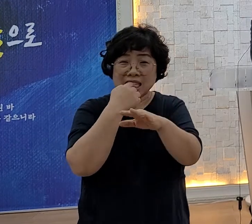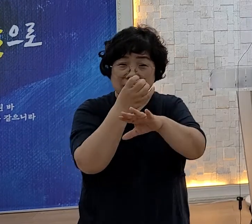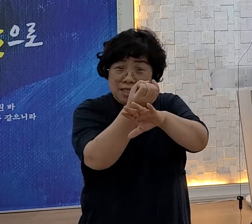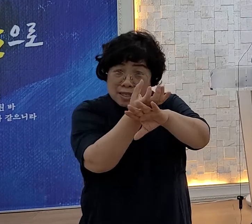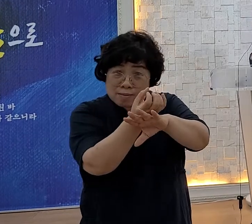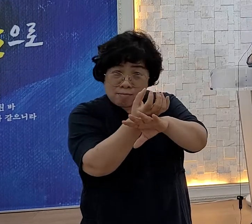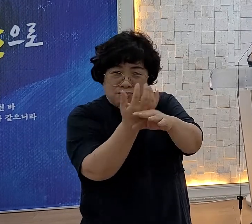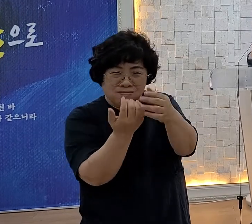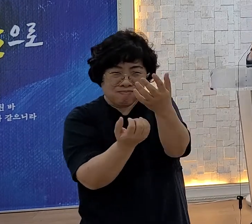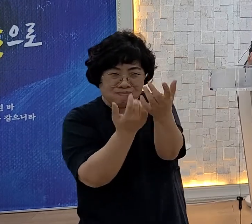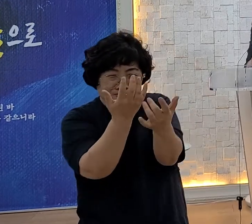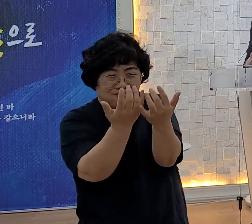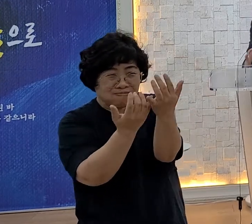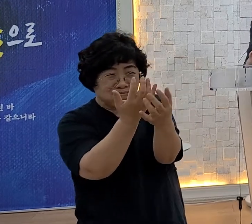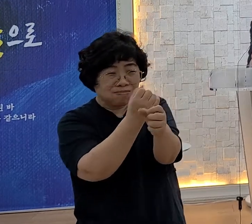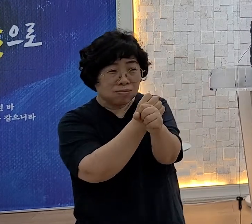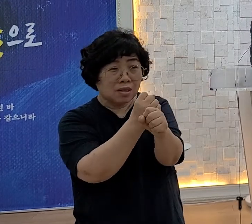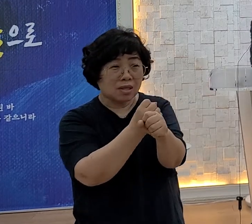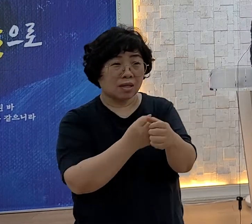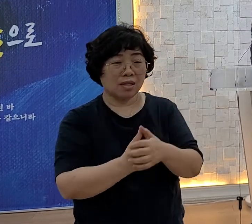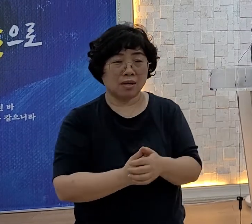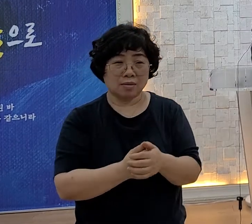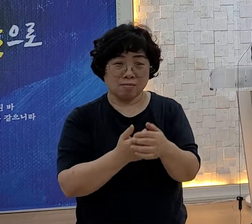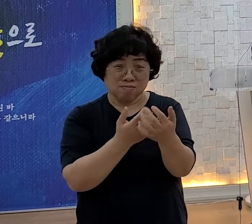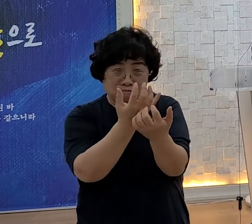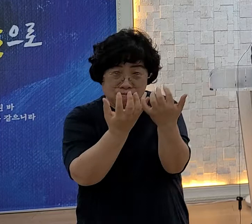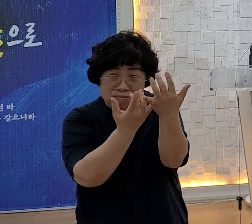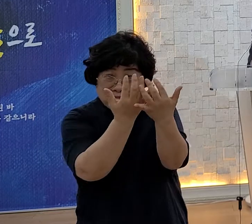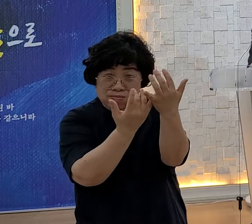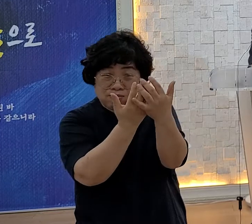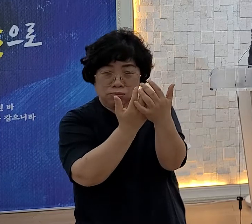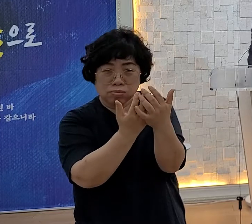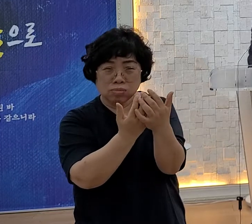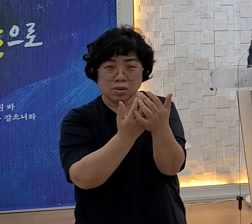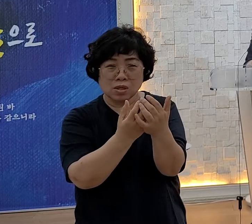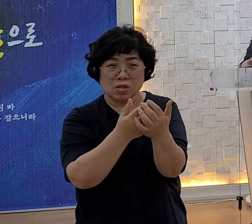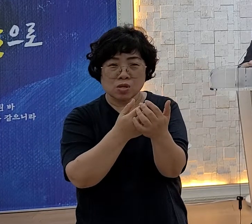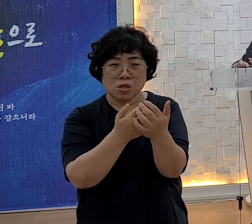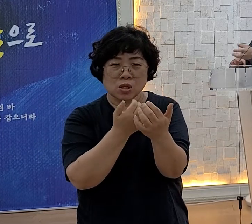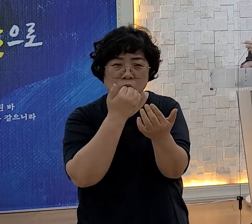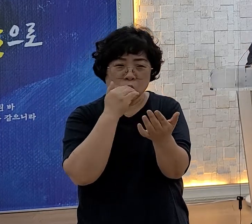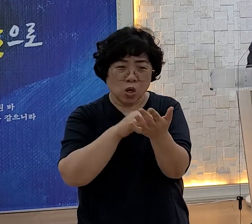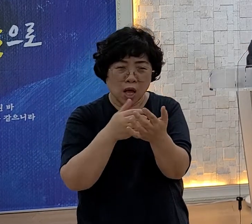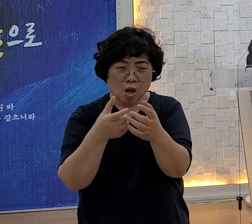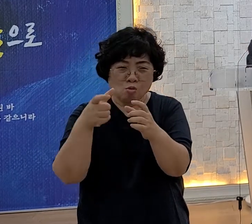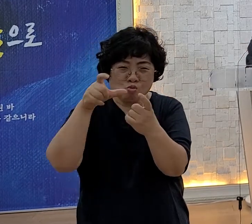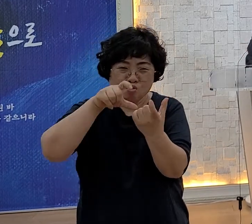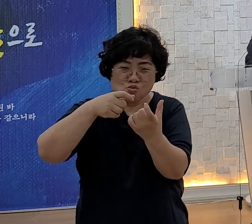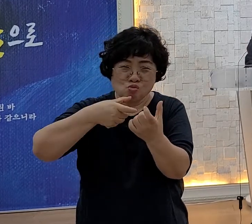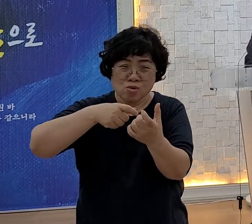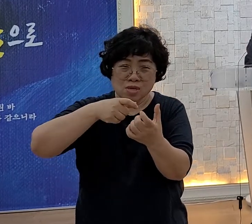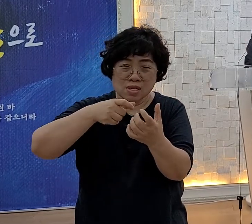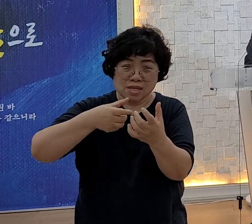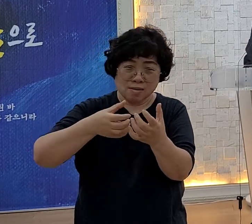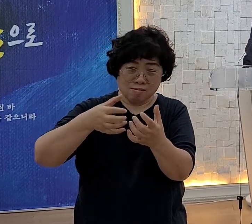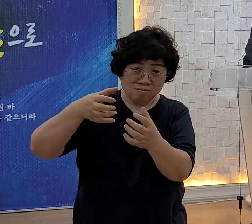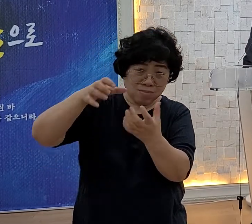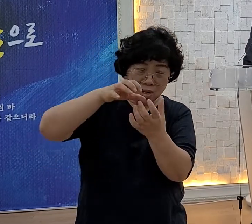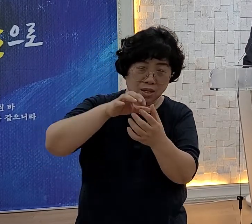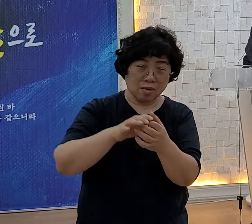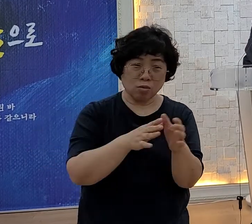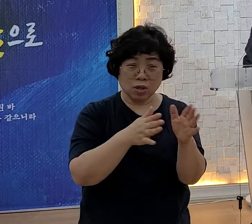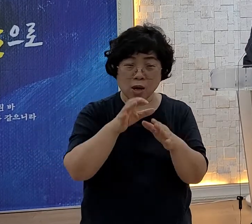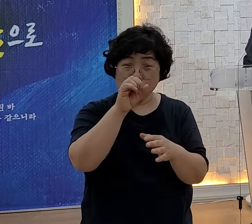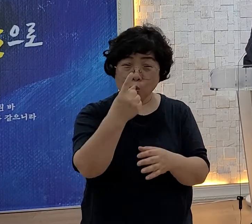그래서 그 용광로에 가면 1000몇백 도의 그 뜨거운 그 센 물이 막 물처럼 흘러다니는 그 포항 제철에